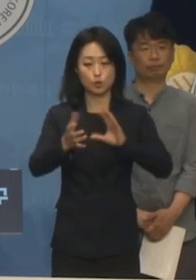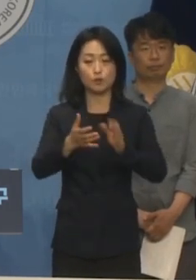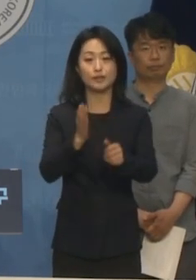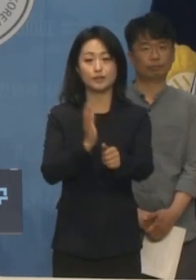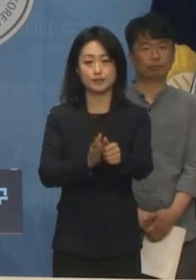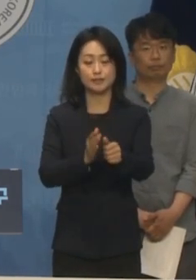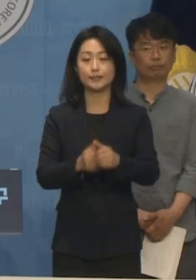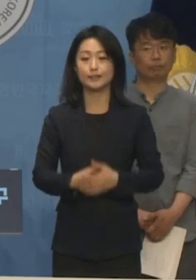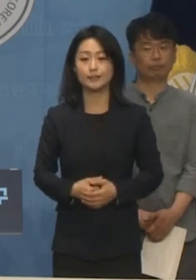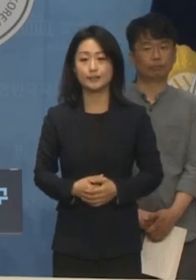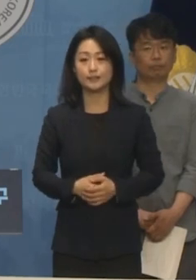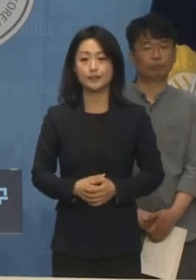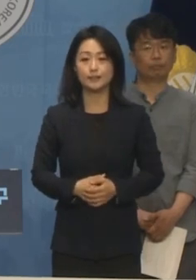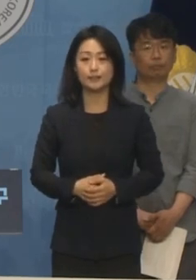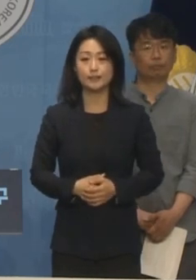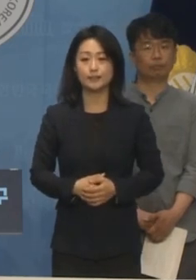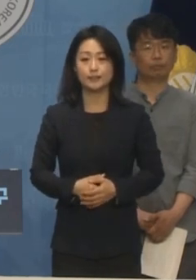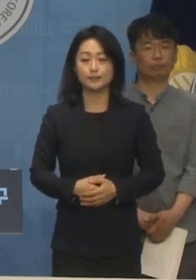촉구합니다.